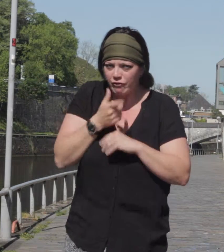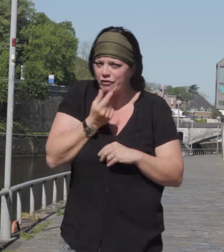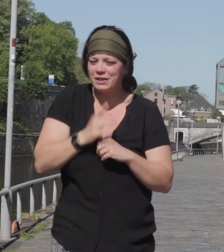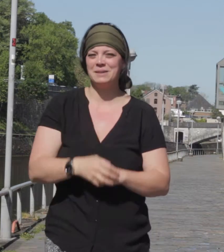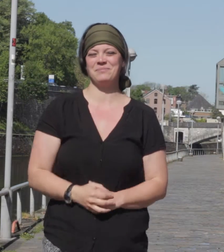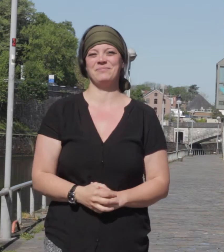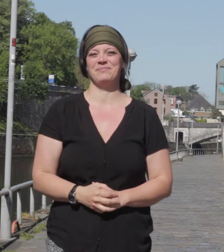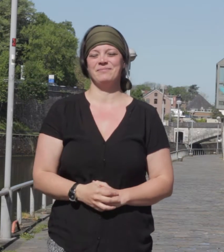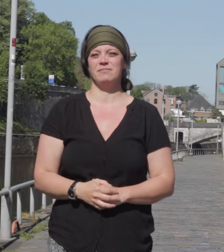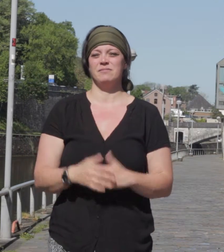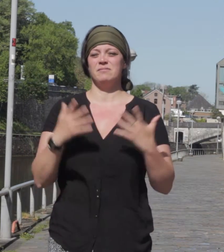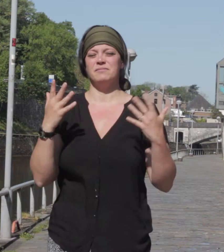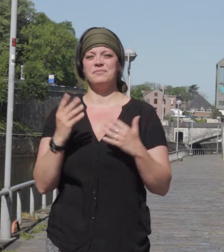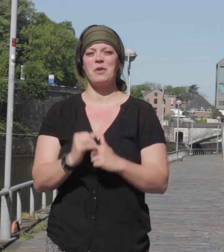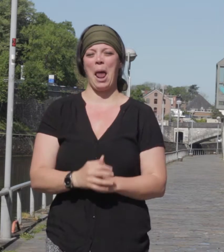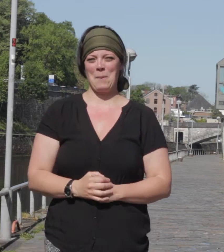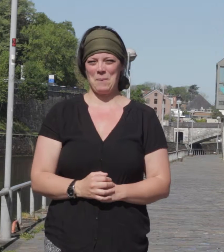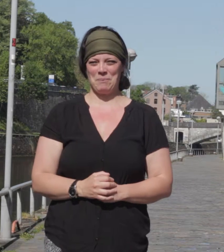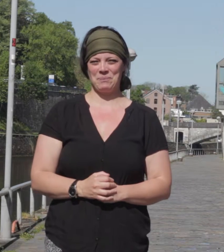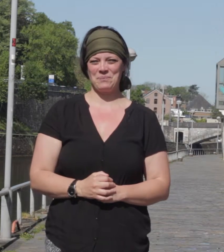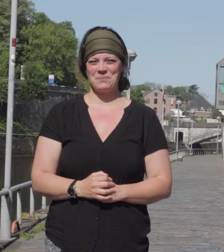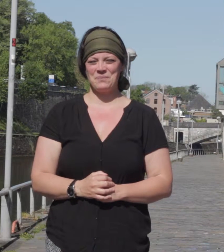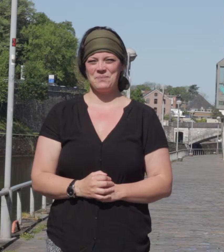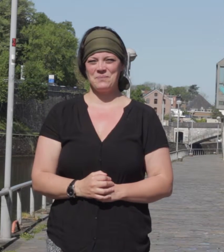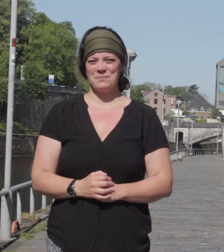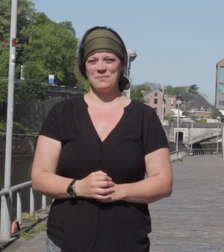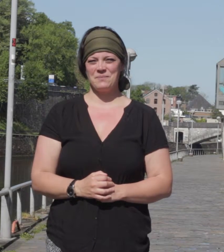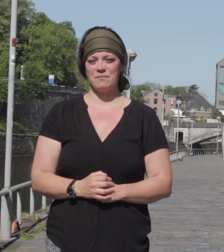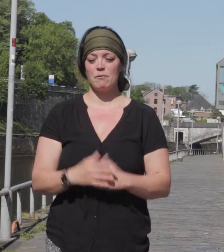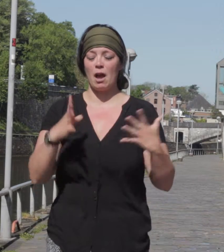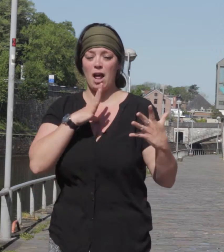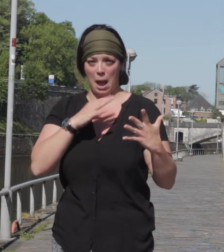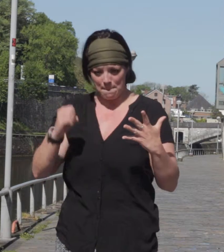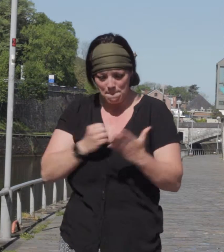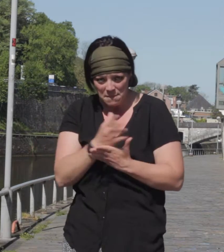là, 150 mètres vous séparent de l'entrée du festival. Des bénévoles seront présents pour vous aider.